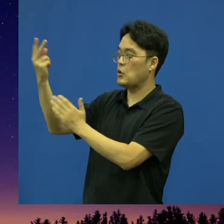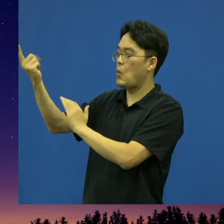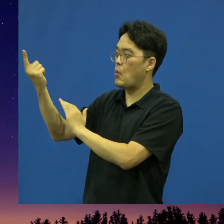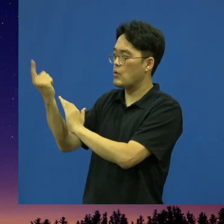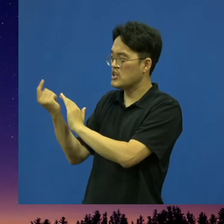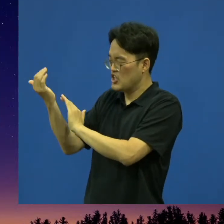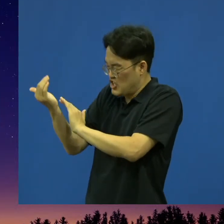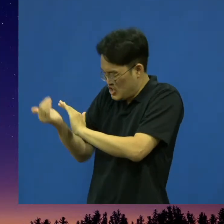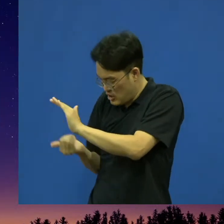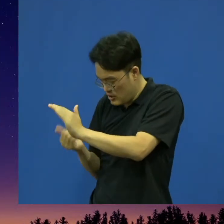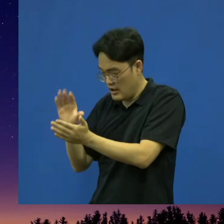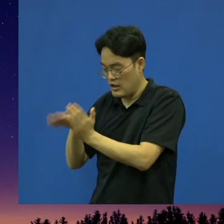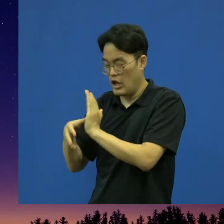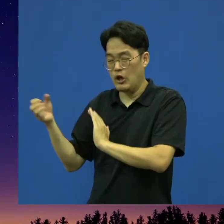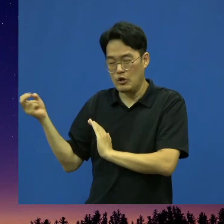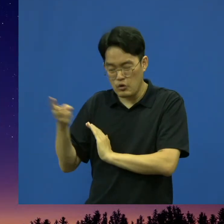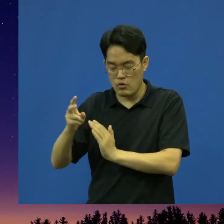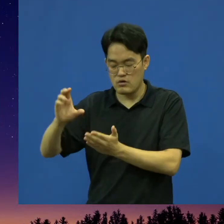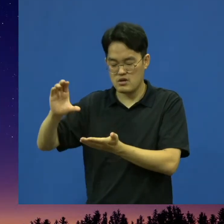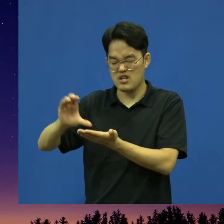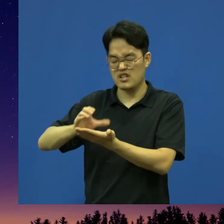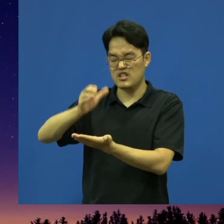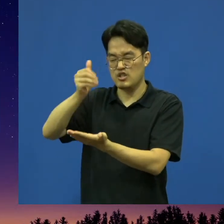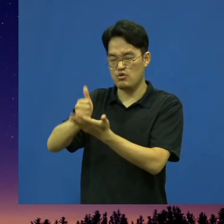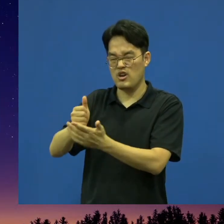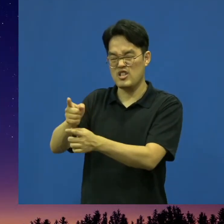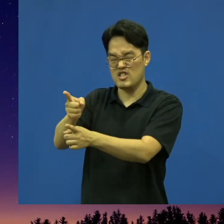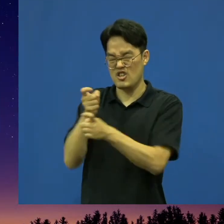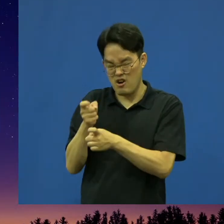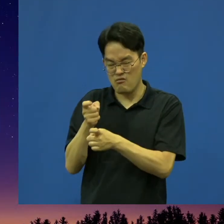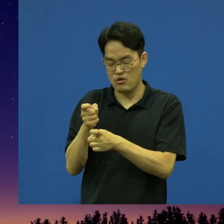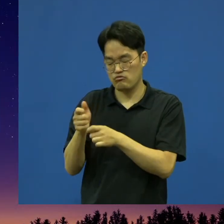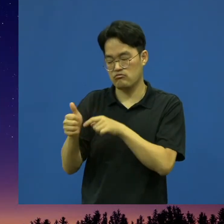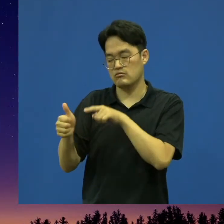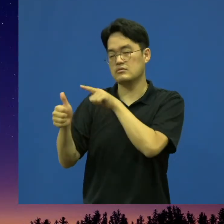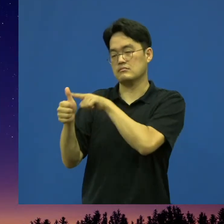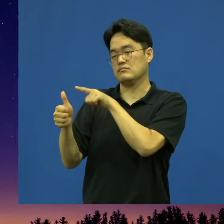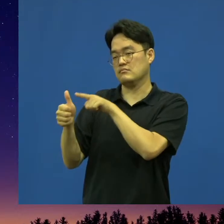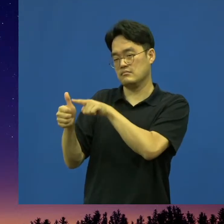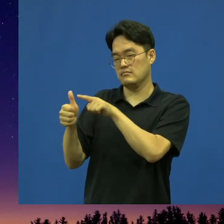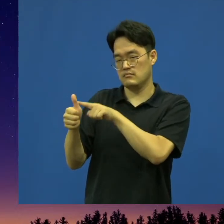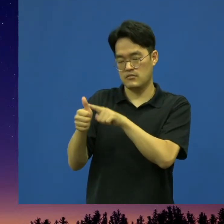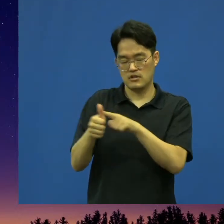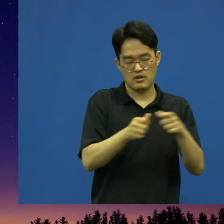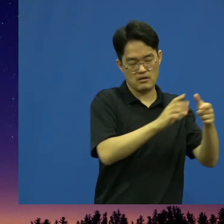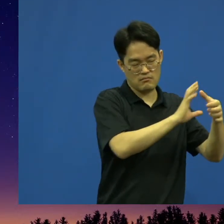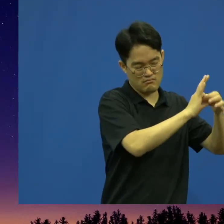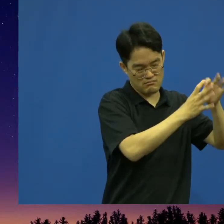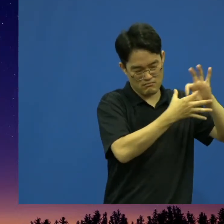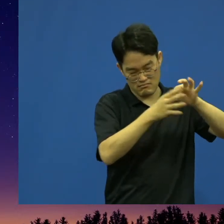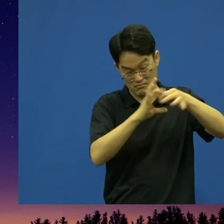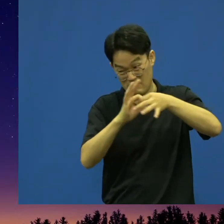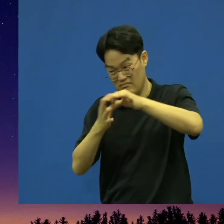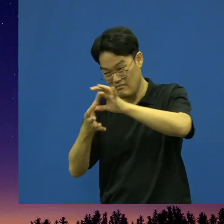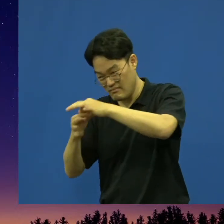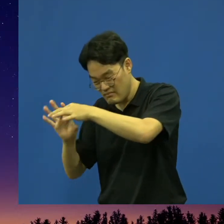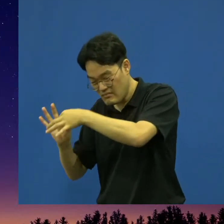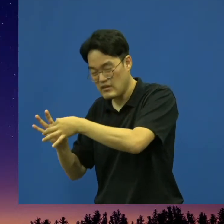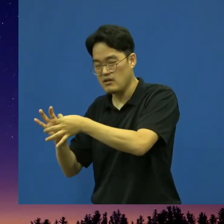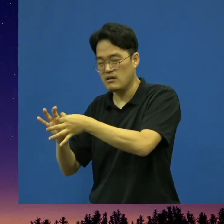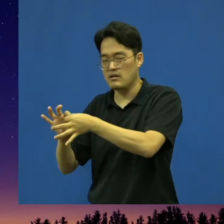때에 등장하게 될 적그리스도, 이런 역사 안에 명멸을